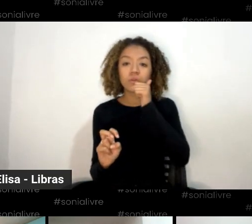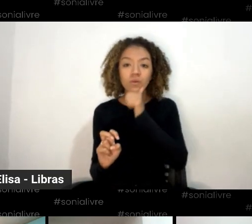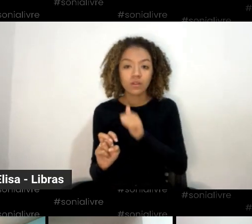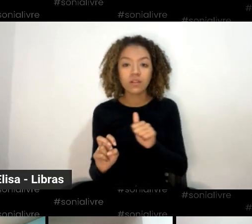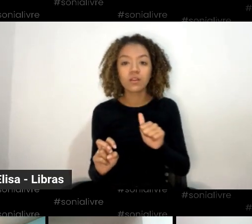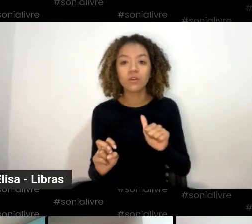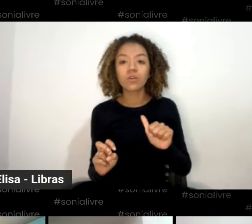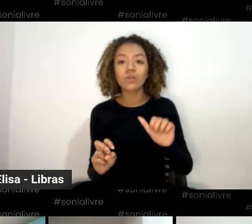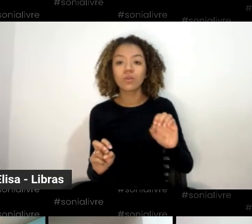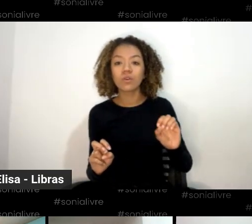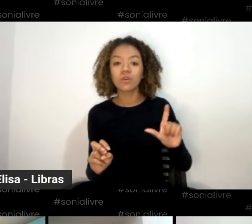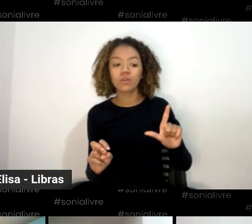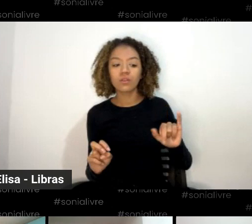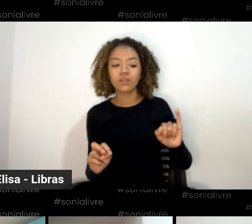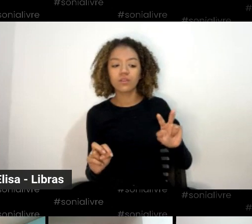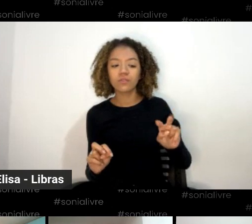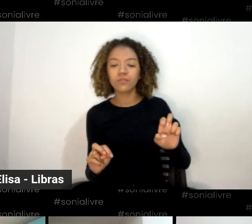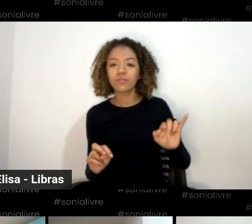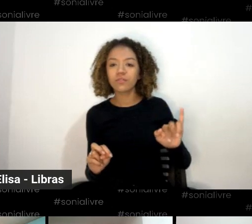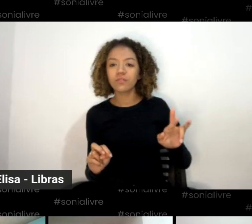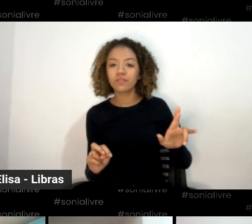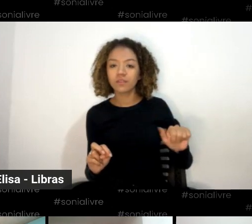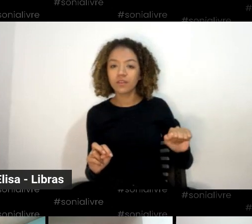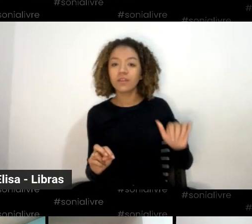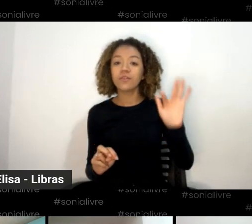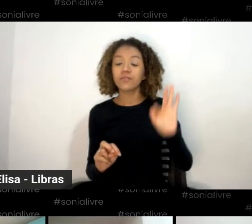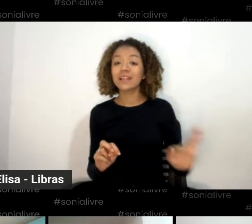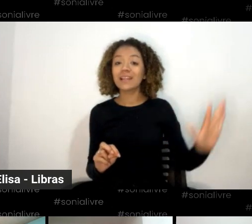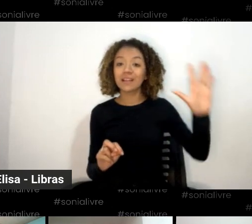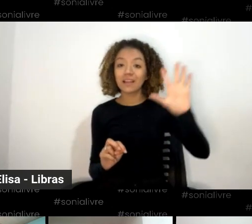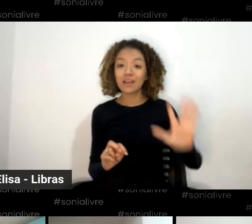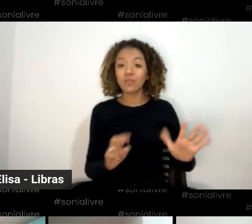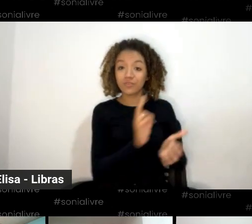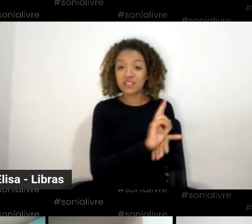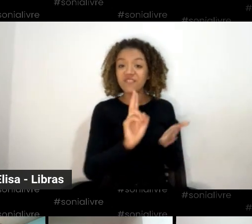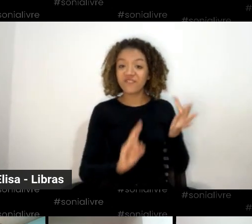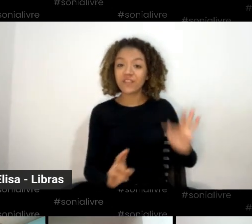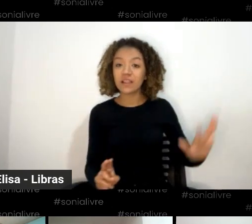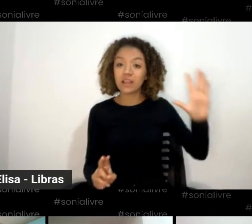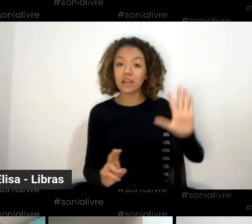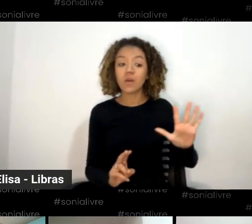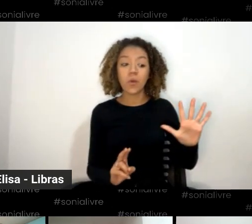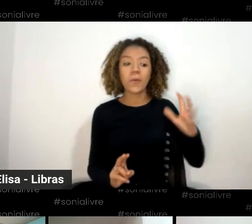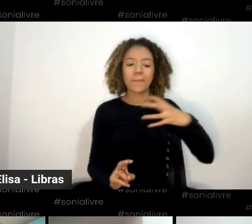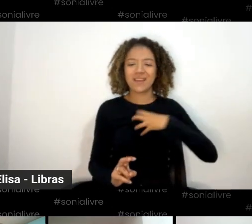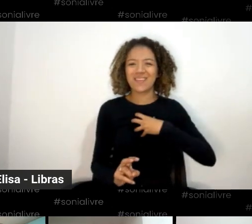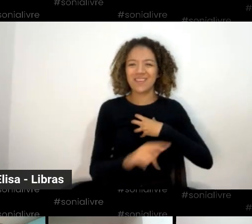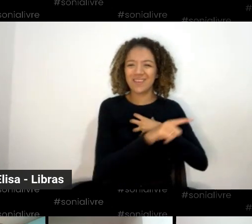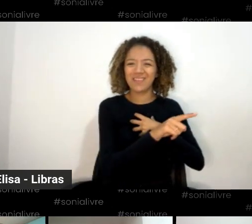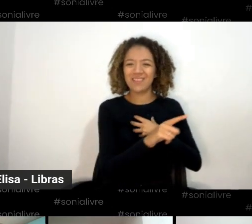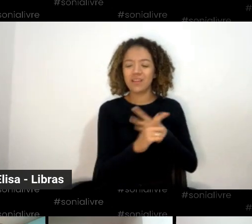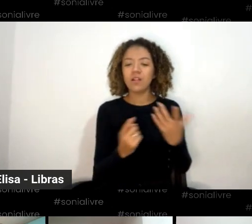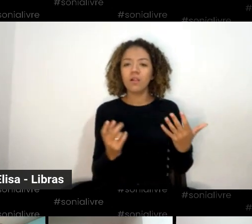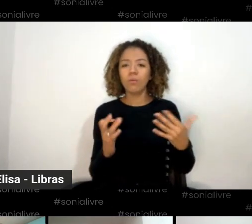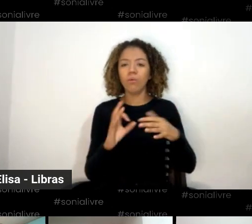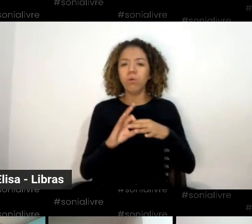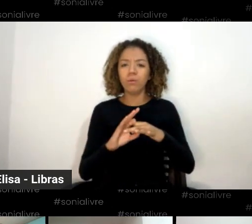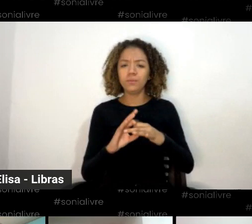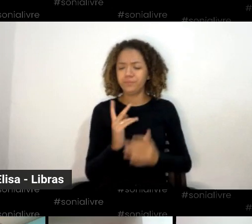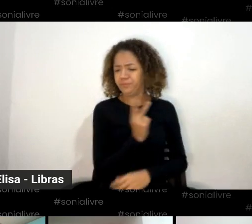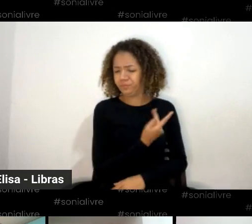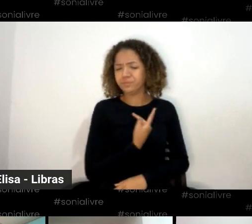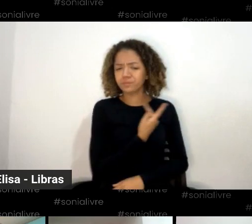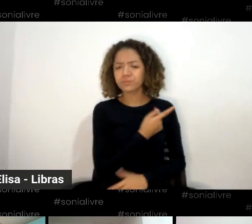doutora honoris causa pela Universidade Federal da Bahia, ela que presidia a FENATRAD, e a gente já denunciava